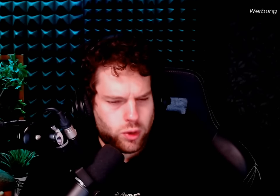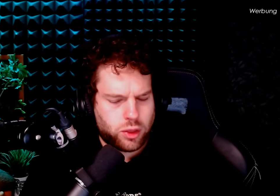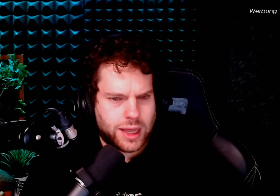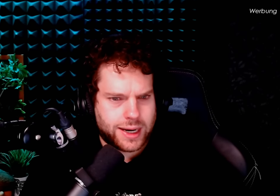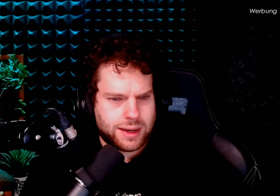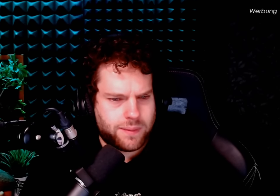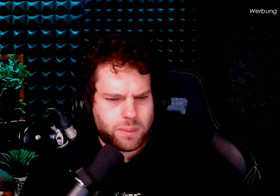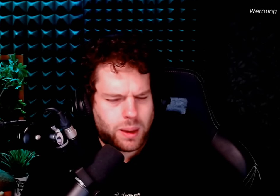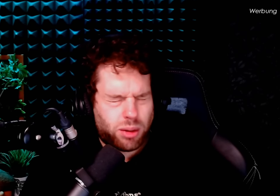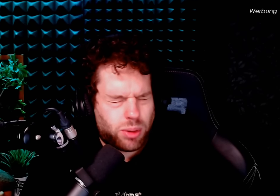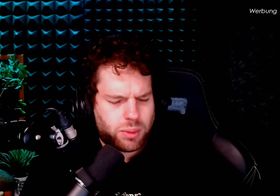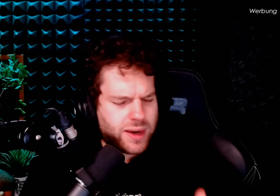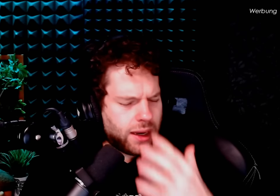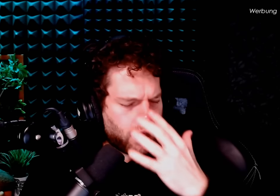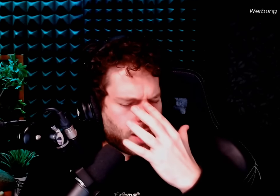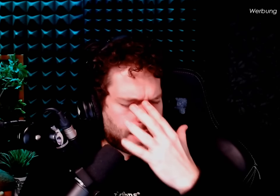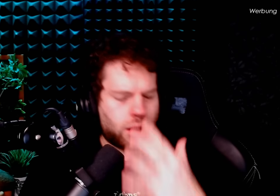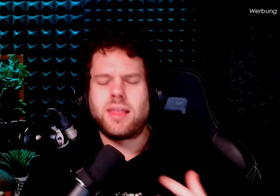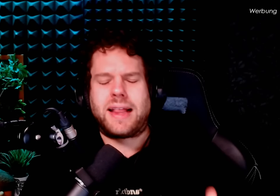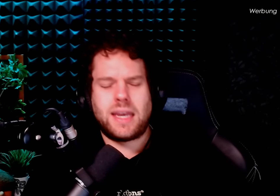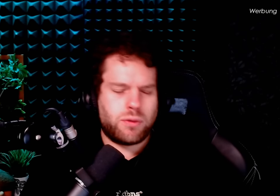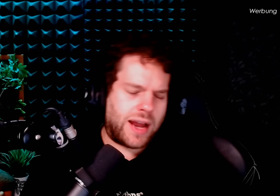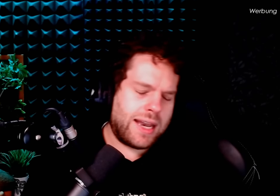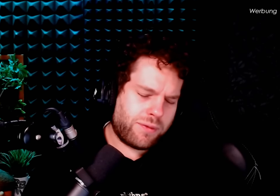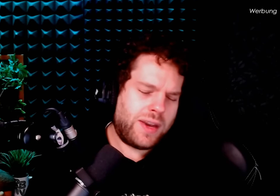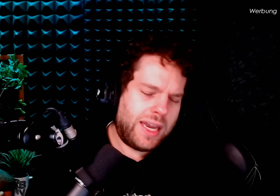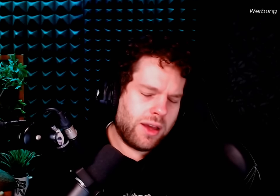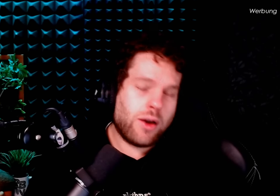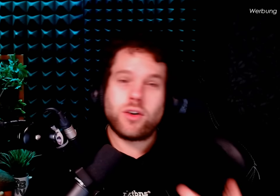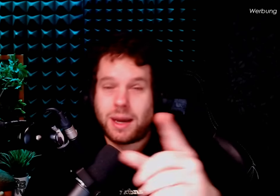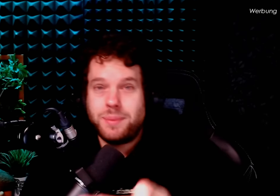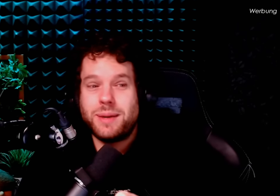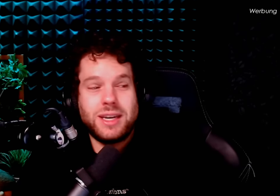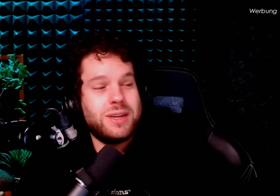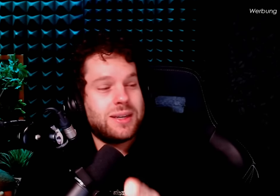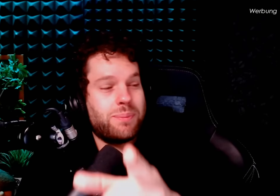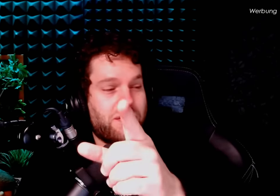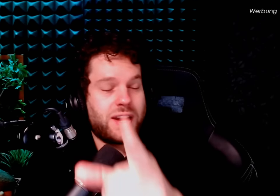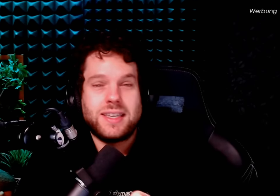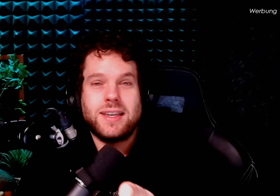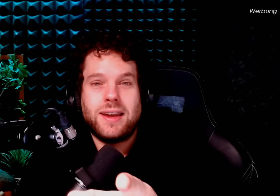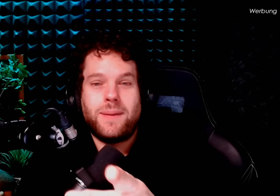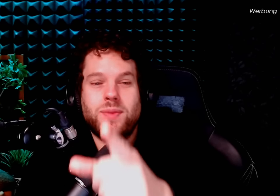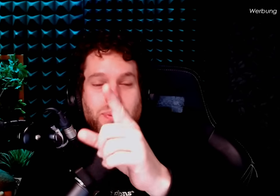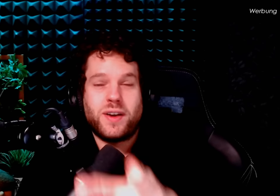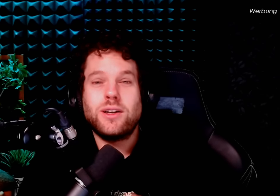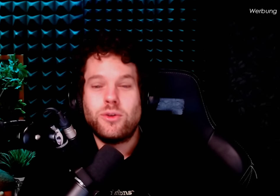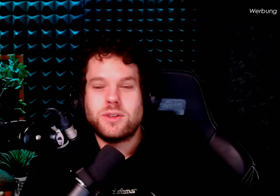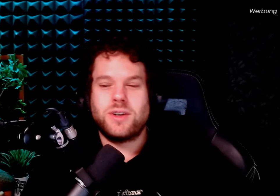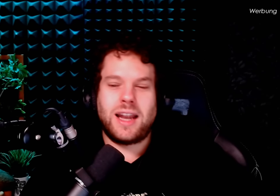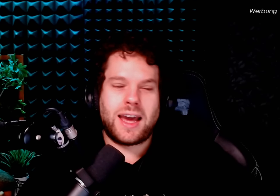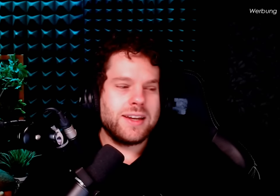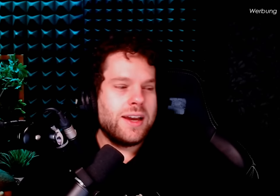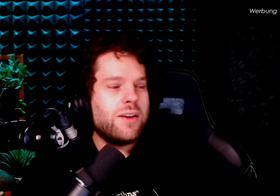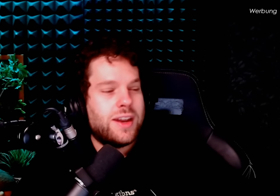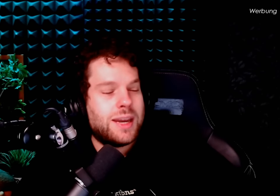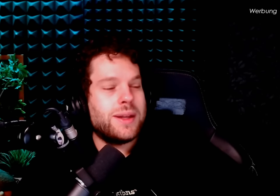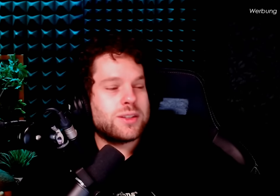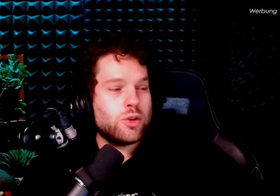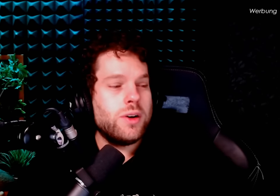und sozusagen im Fliegen. Fliegen ist das Gleiche, also alle Fliegen. Und da habe ich ja mal nämlich die perfekte Lösung gelernt. Wenn jemand so